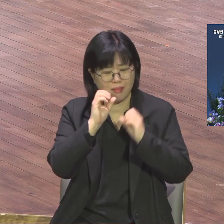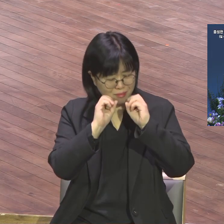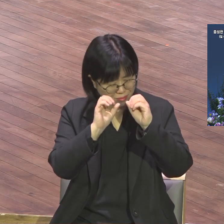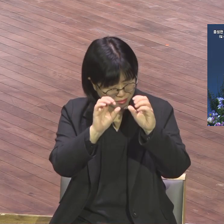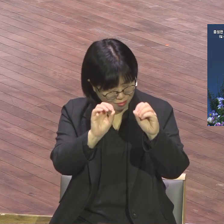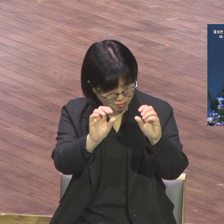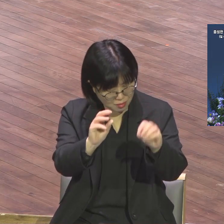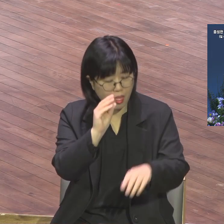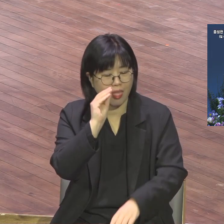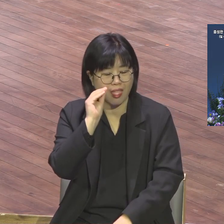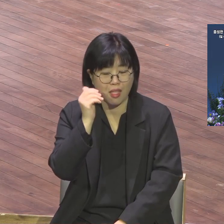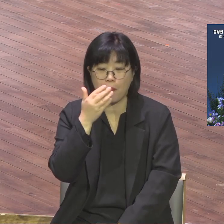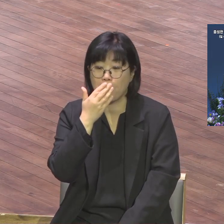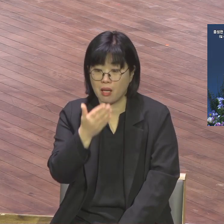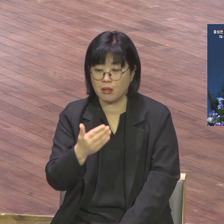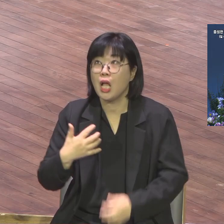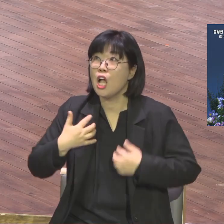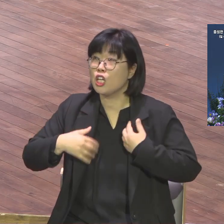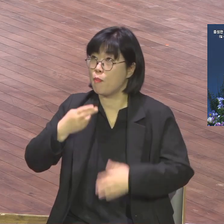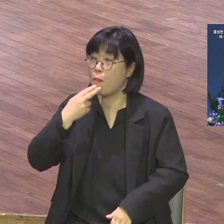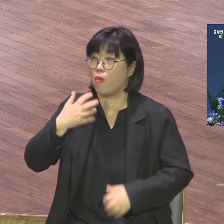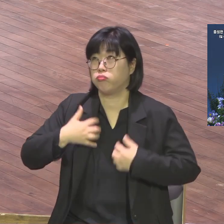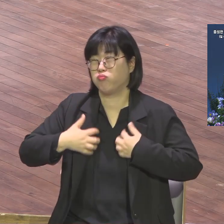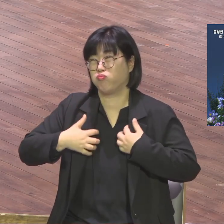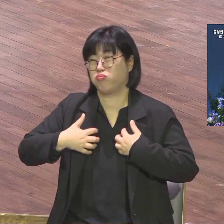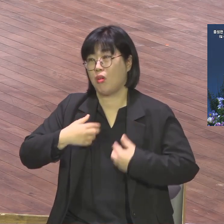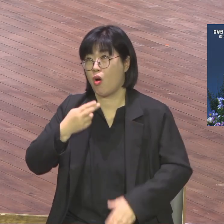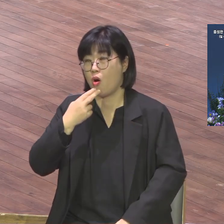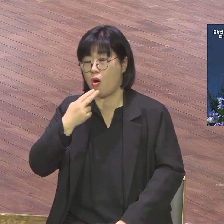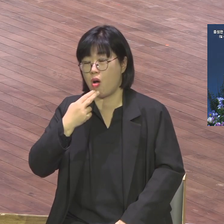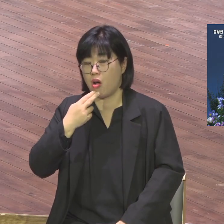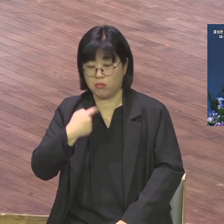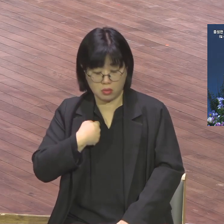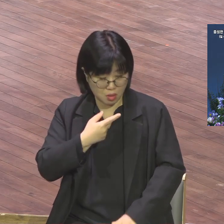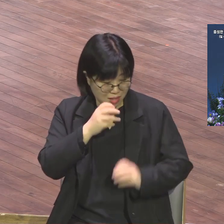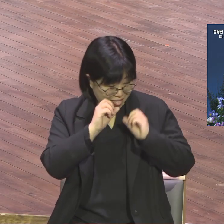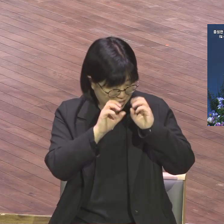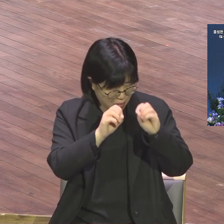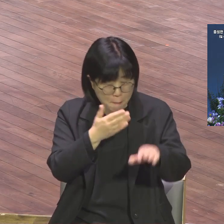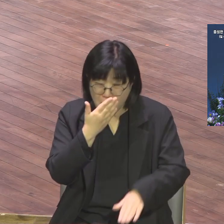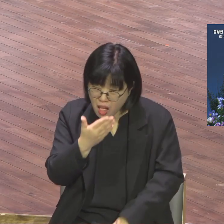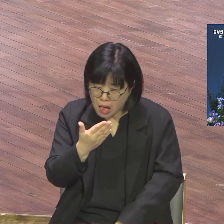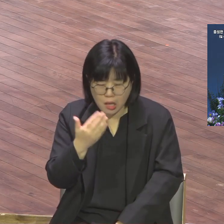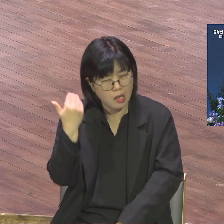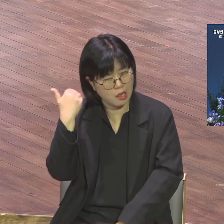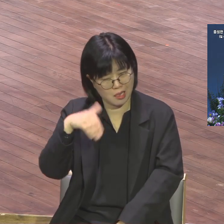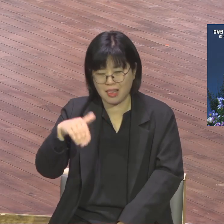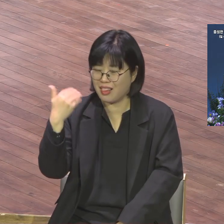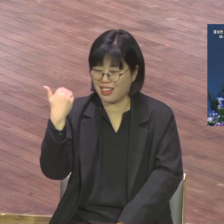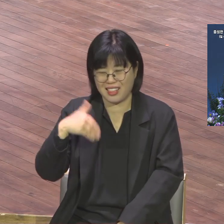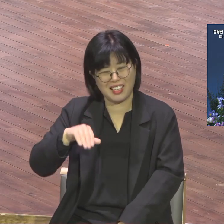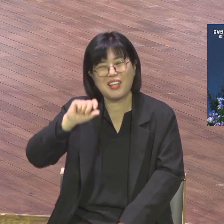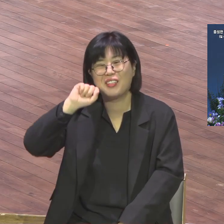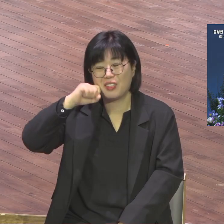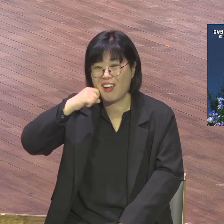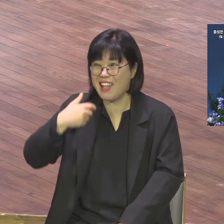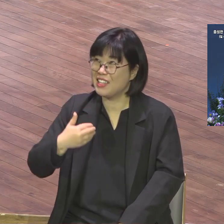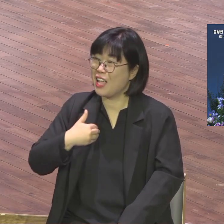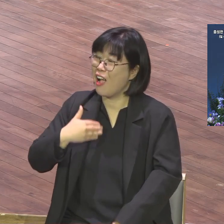합니까? 선교는 먼 이야기고 내하고 상관없고 무슨 전도를 합니까? 안 하지요.